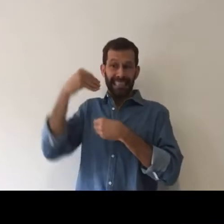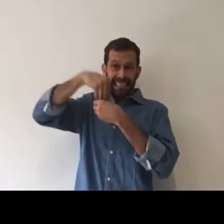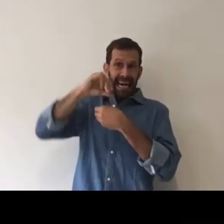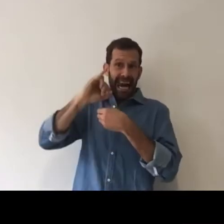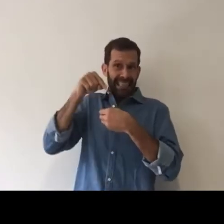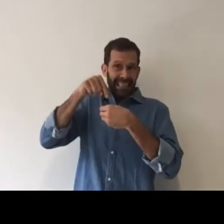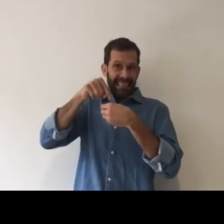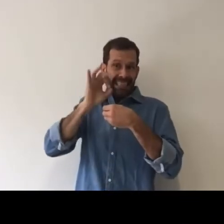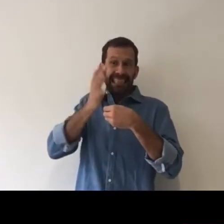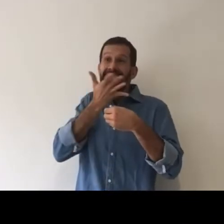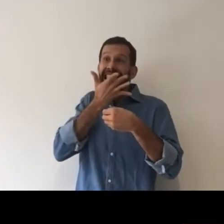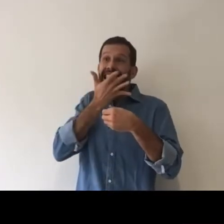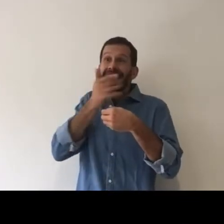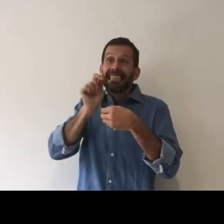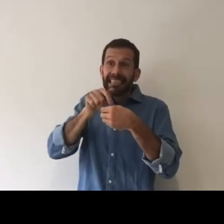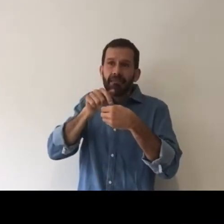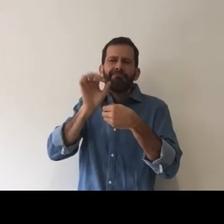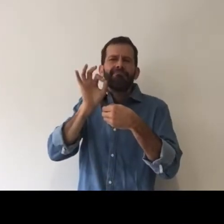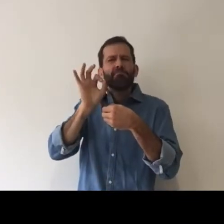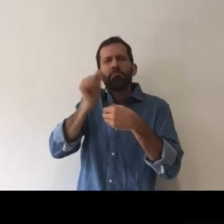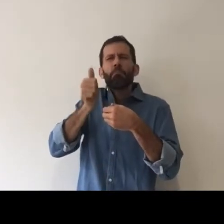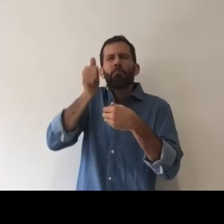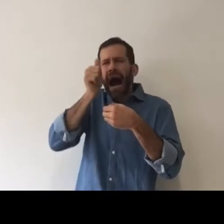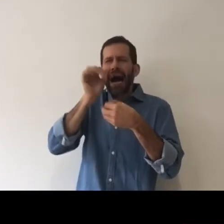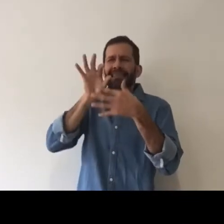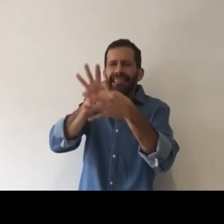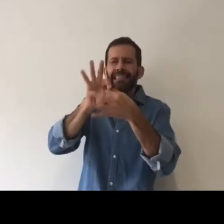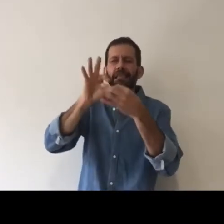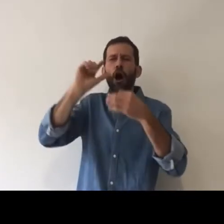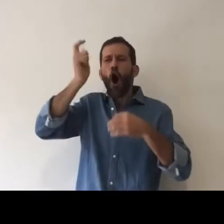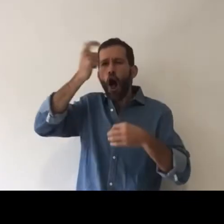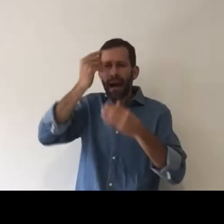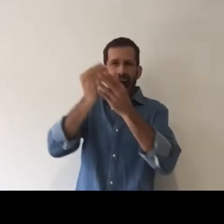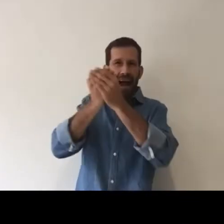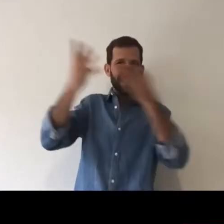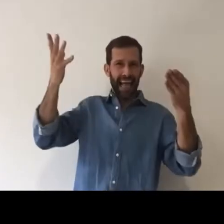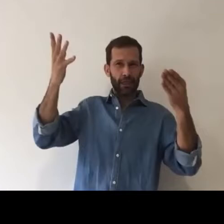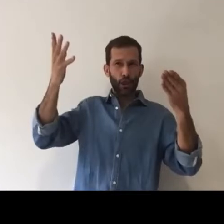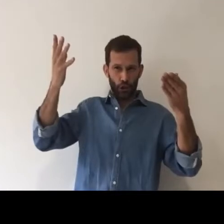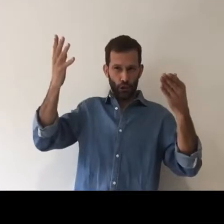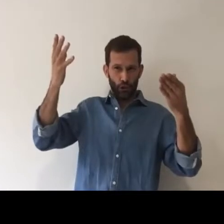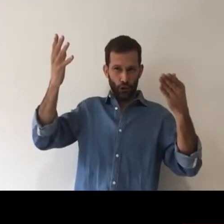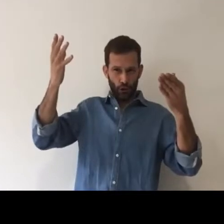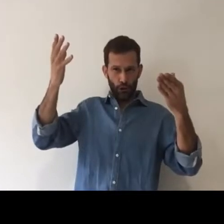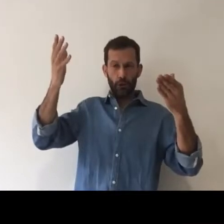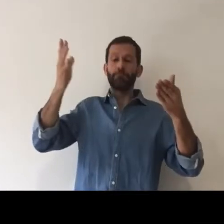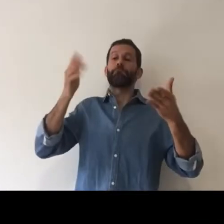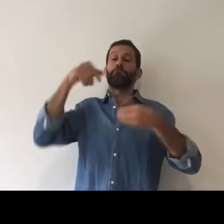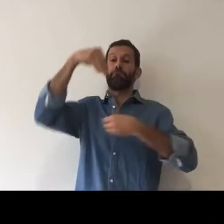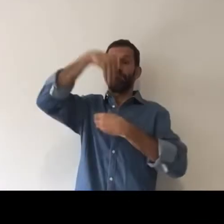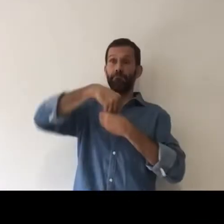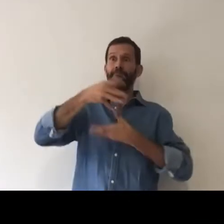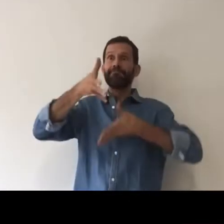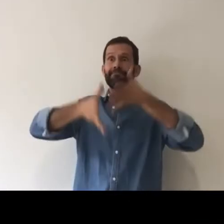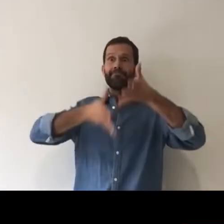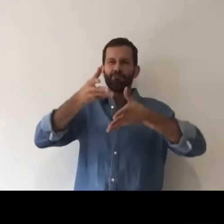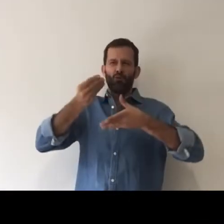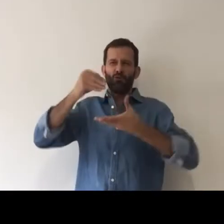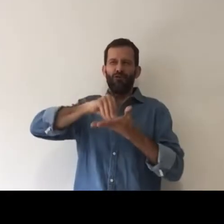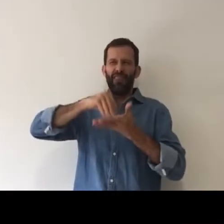metáfora conceptual o de la metonimia intrínseca a determinados signos vinculados a conceptos